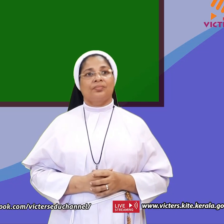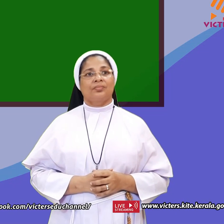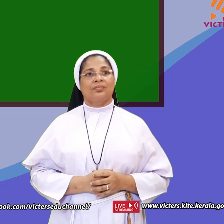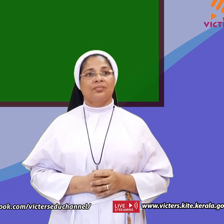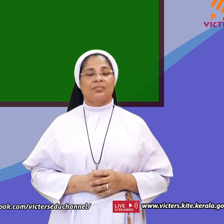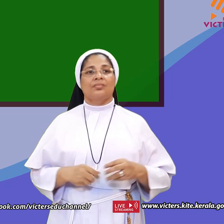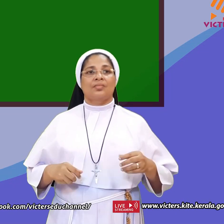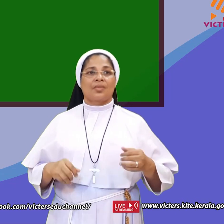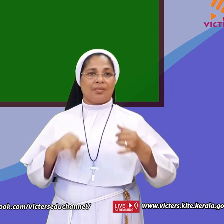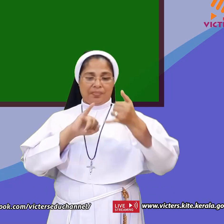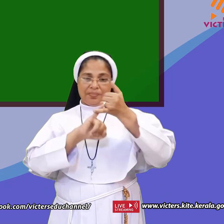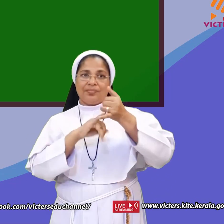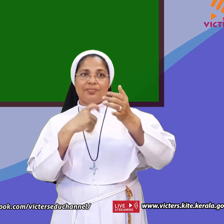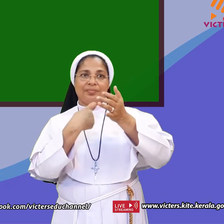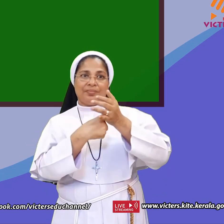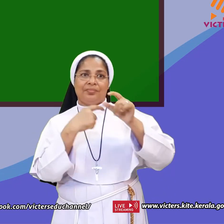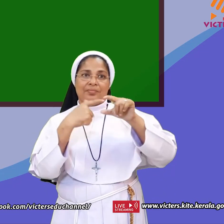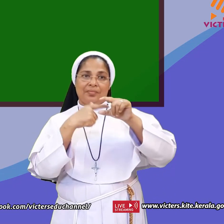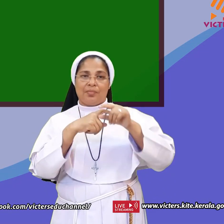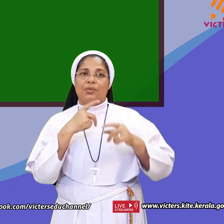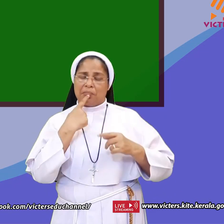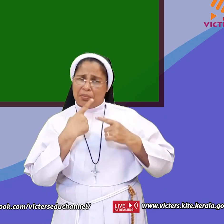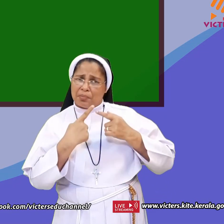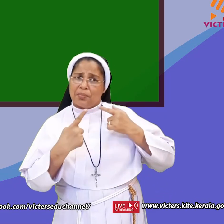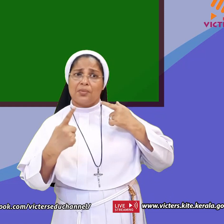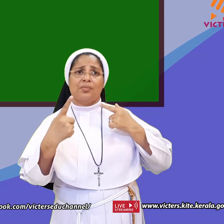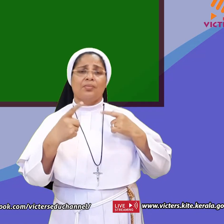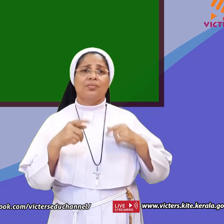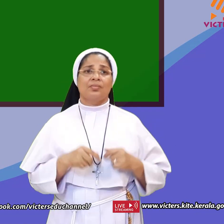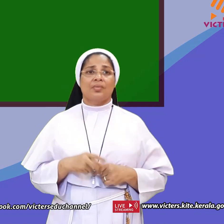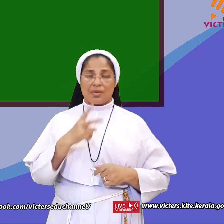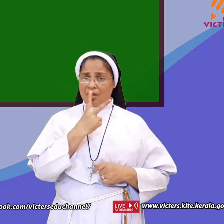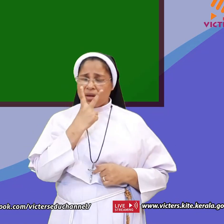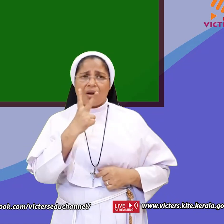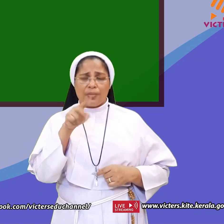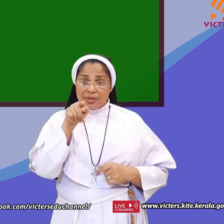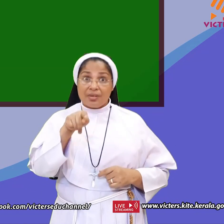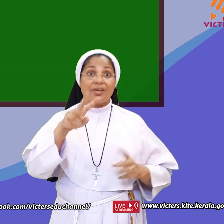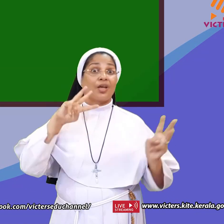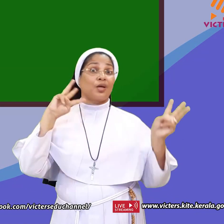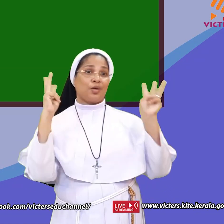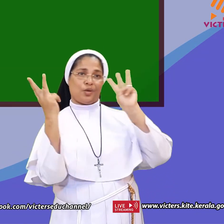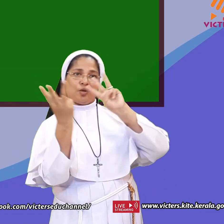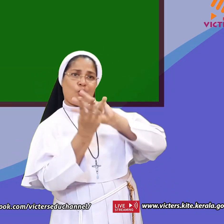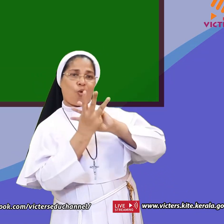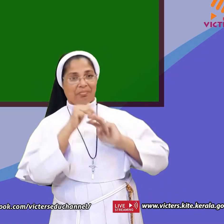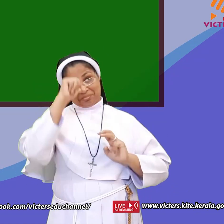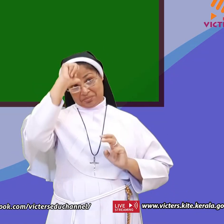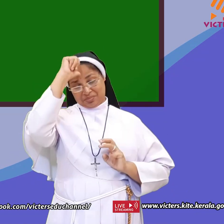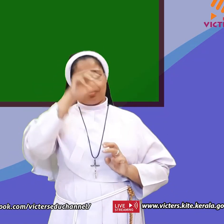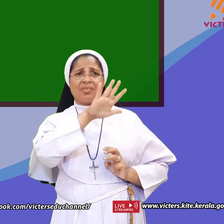ശ്രീരാമൻ തുടരുകയാണ്. കാണപ്പെടുന്ന ലോകം, രാജ്യം, ദേഹം, ധാന്യം, ധനം